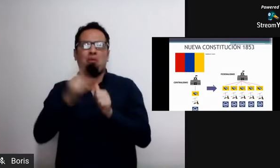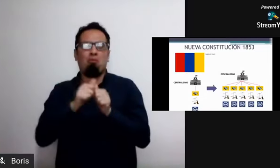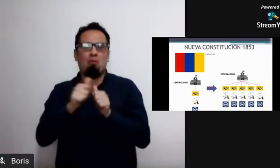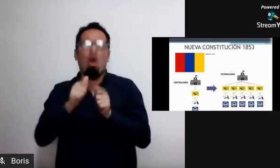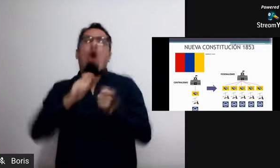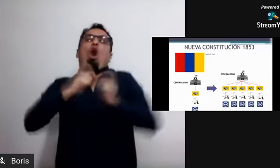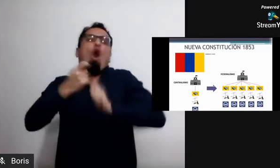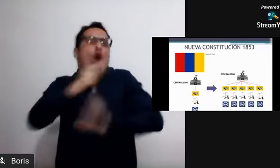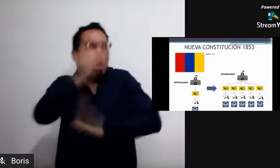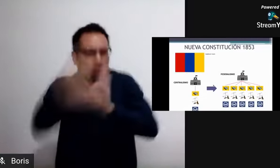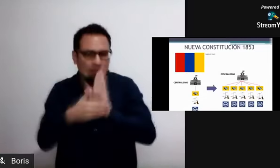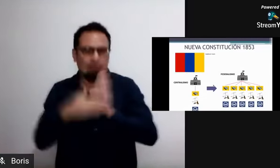Sin embargo, para el año